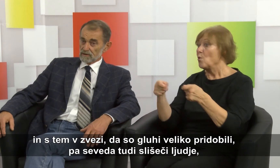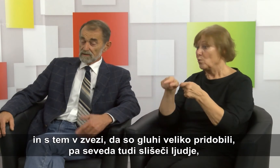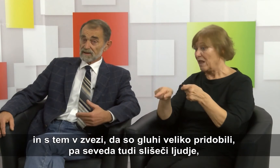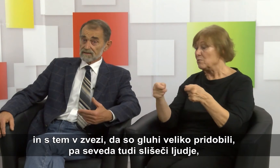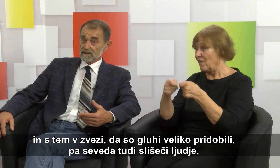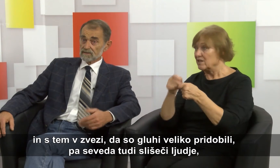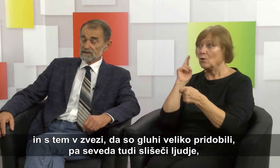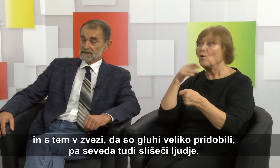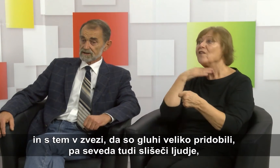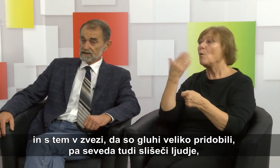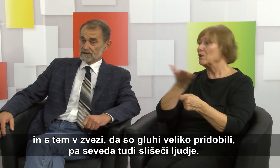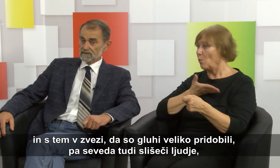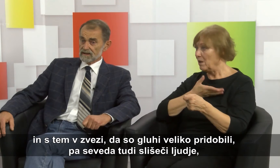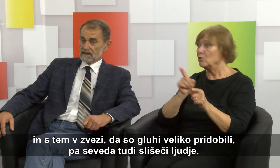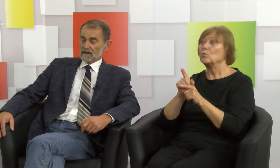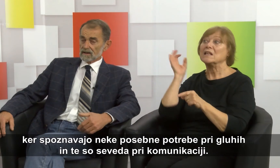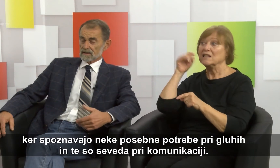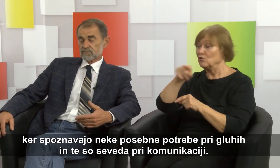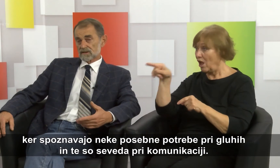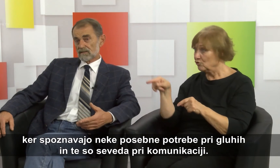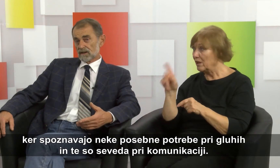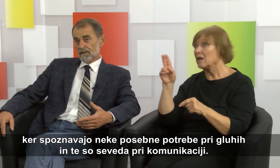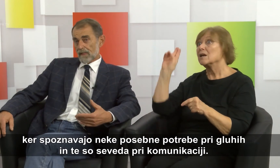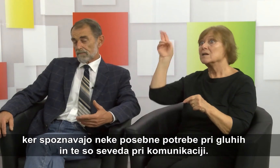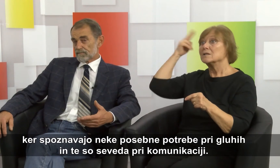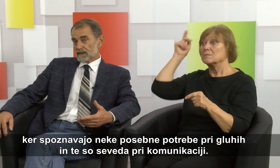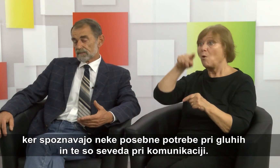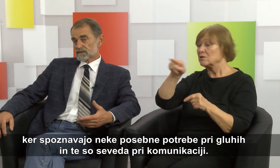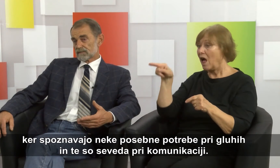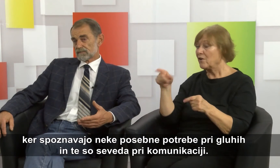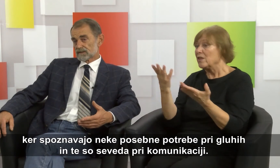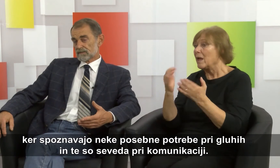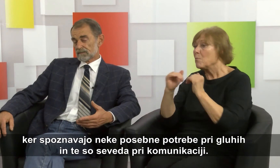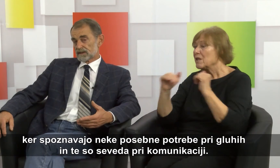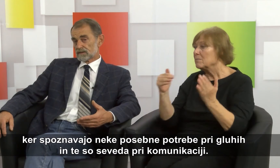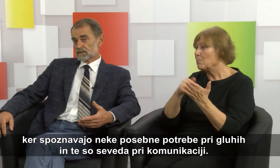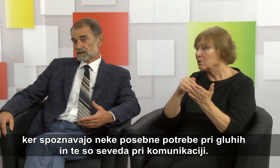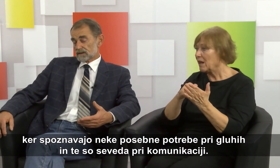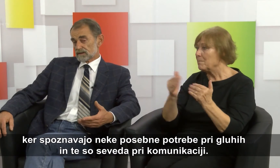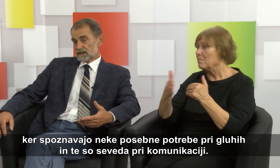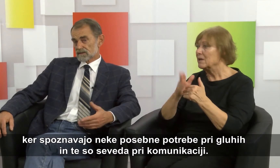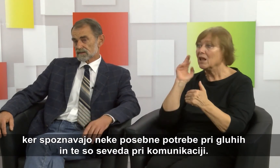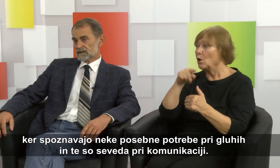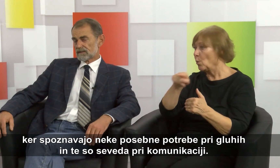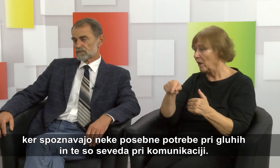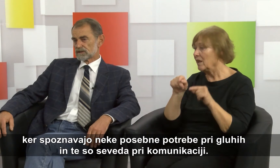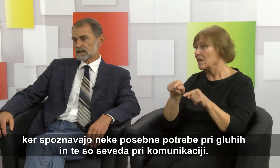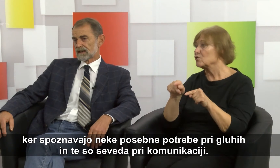pridobili, pa seveda tudi slišeči ljudje, ker spoznavajo neke posebne potrebe pri gluhih in te so seveda v komunikaciji.